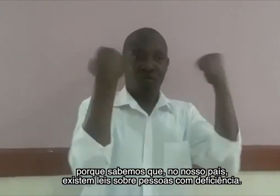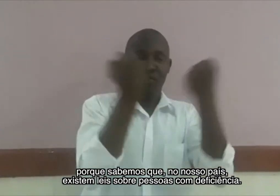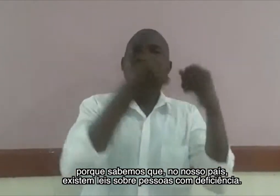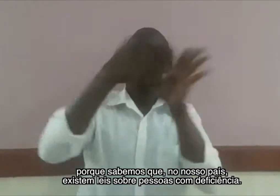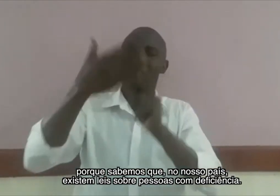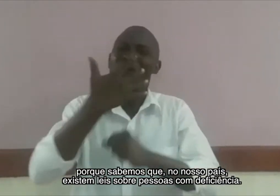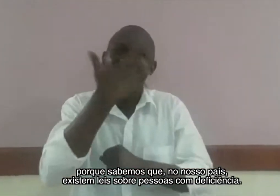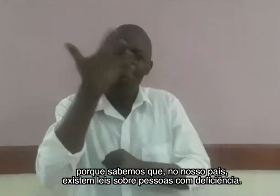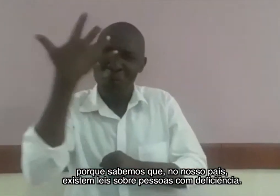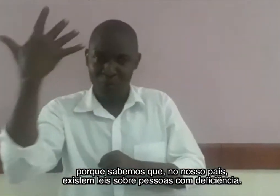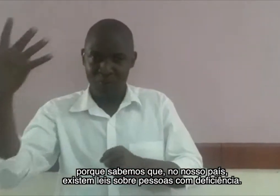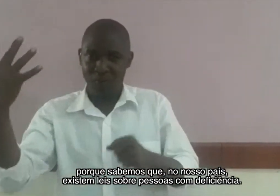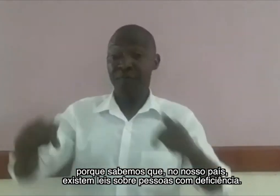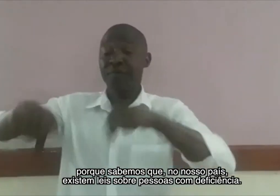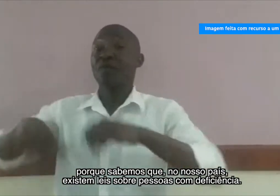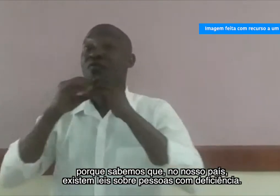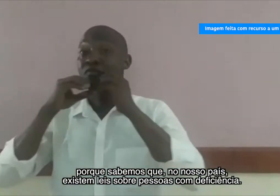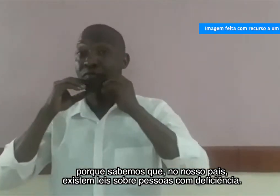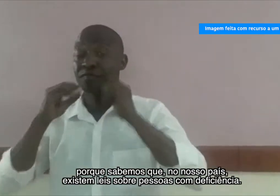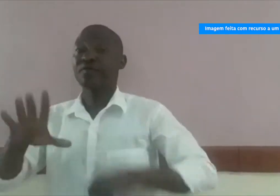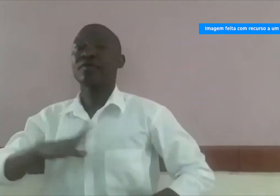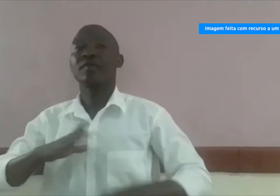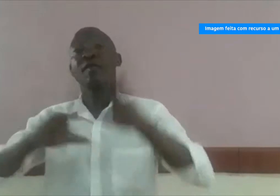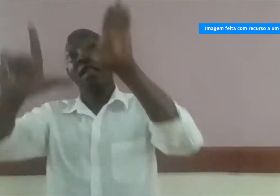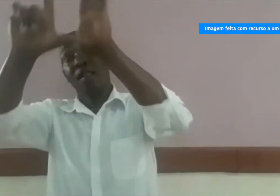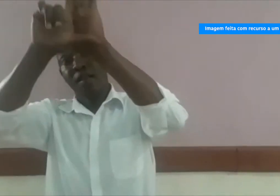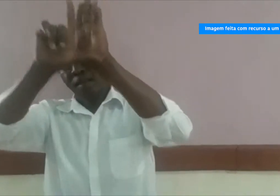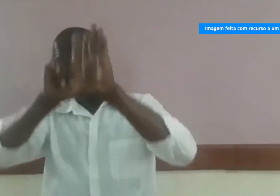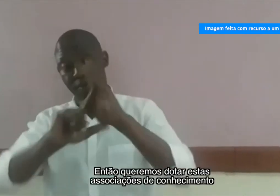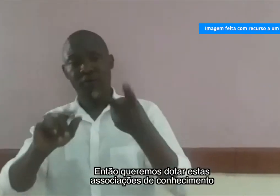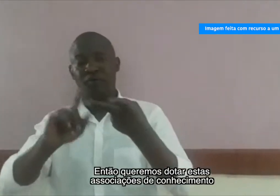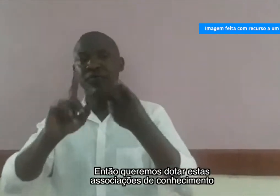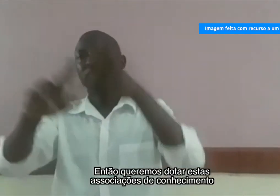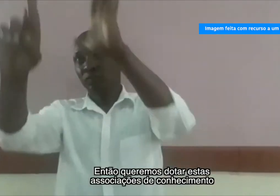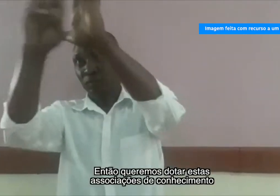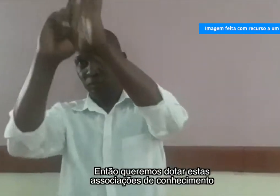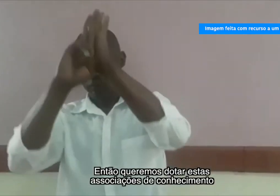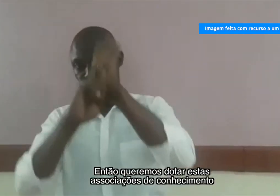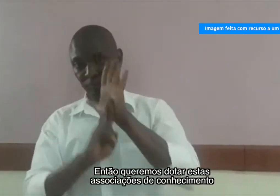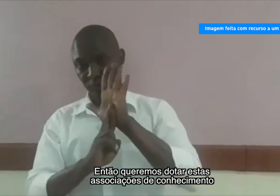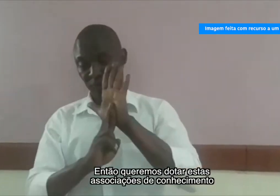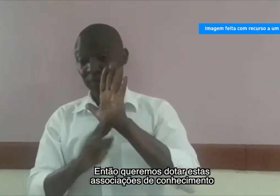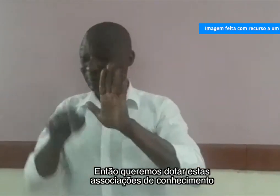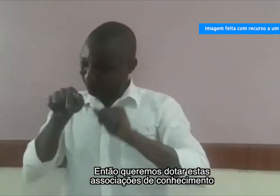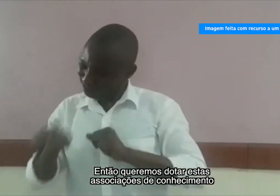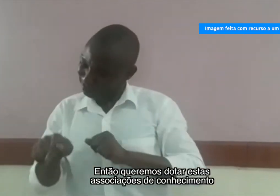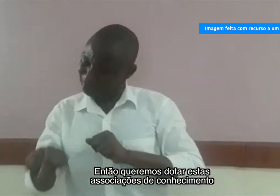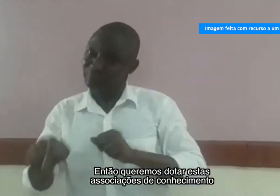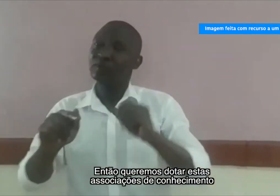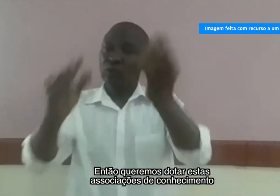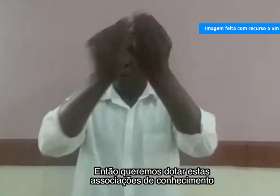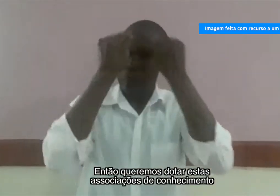existem leis sobre pessoas com deficiência. Então, queremos dotar estas associações